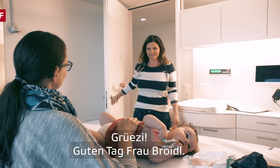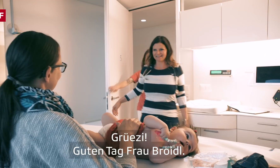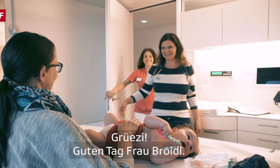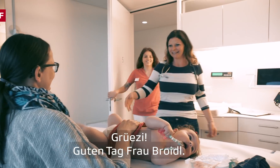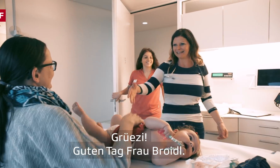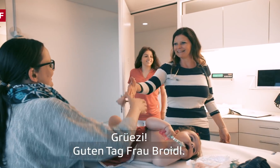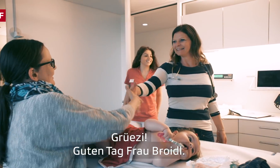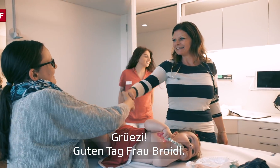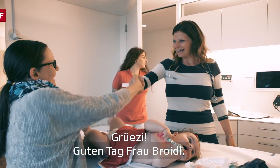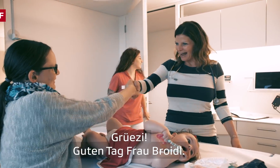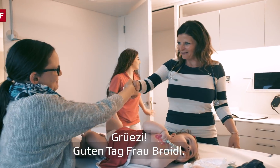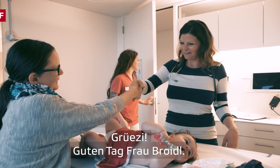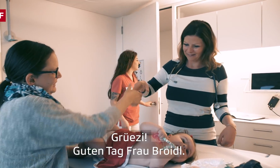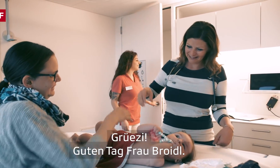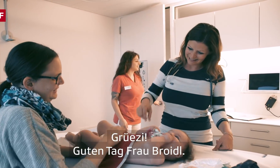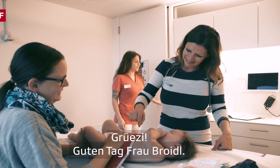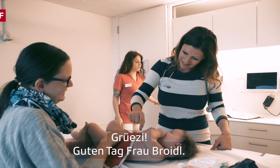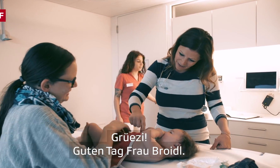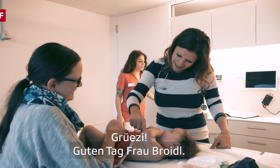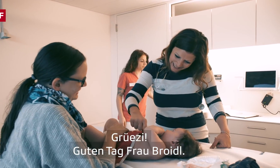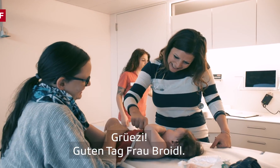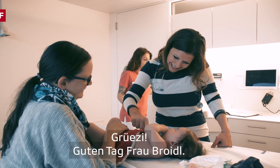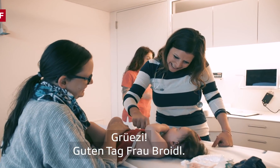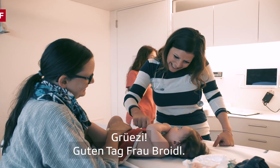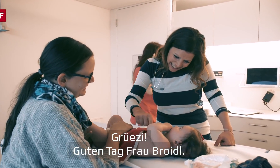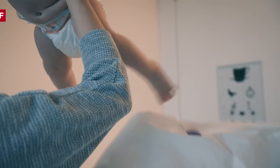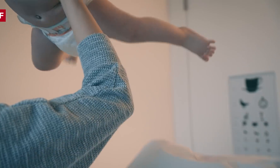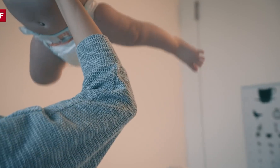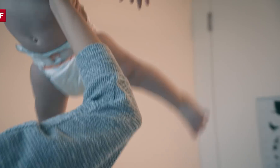Grüezi! Da, hallo! Hoi!